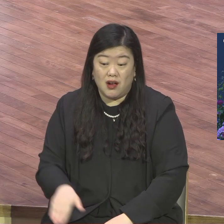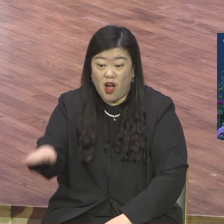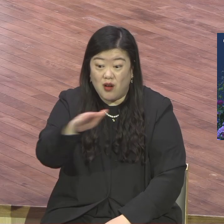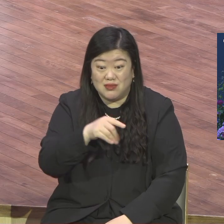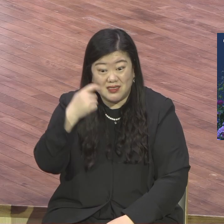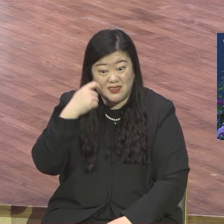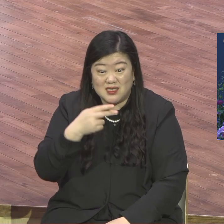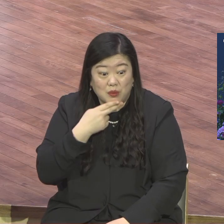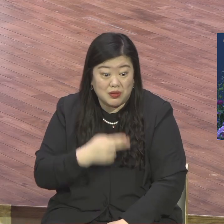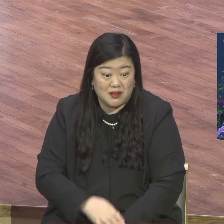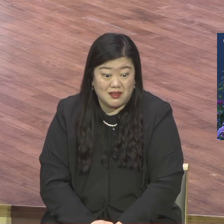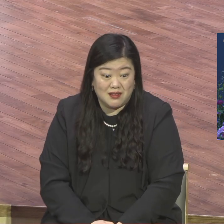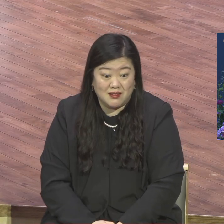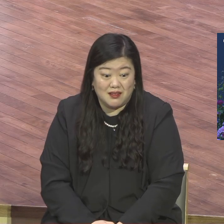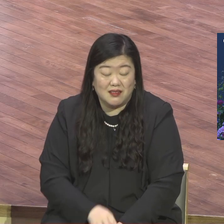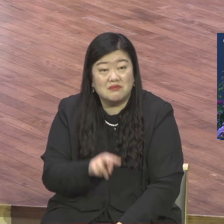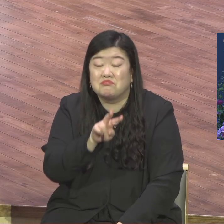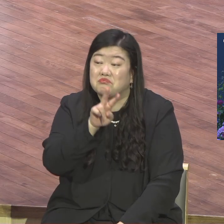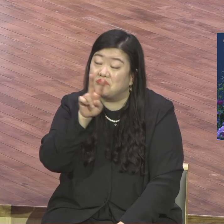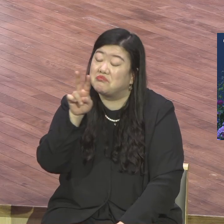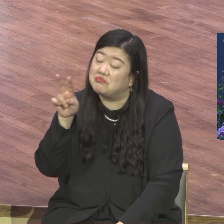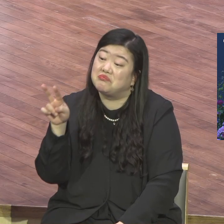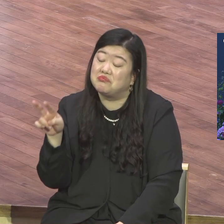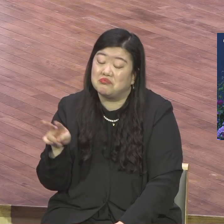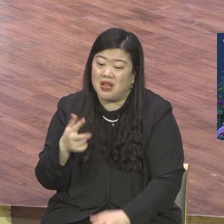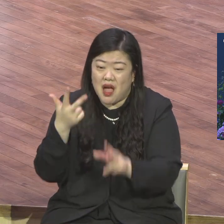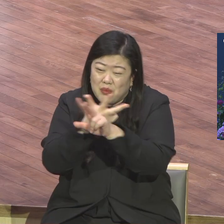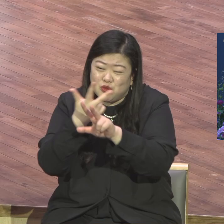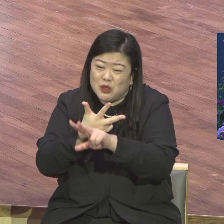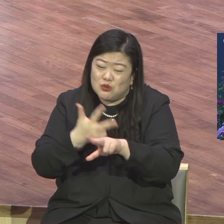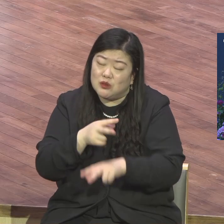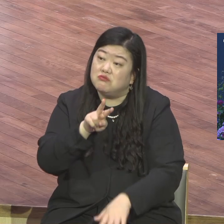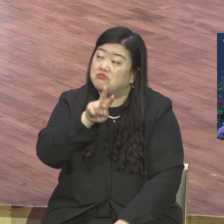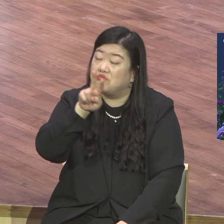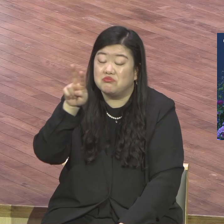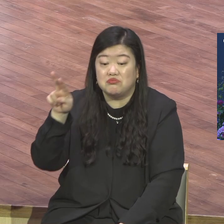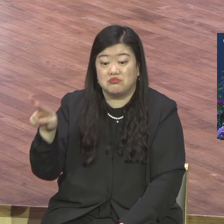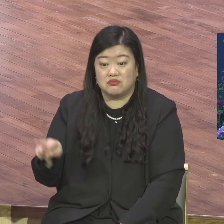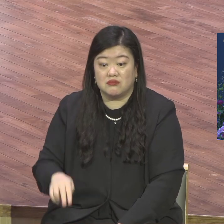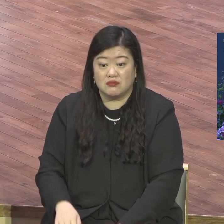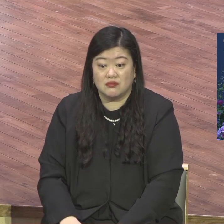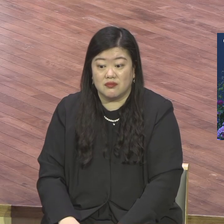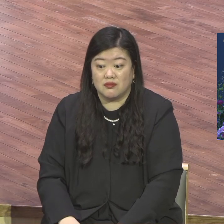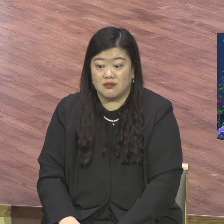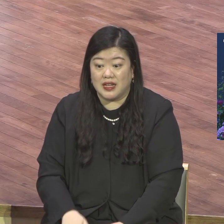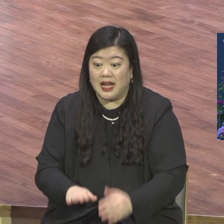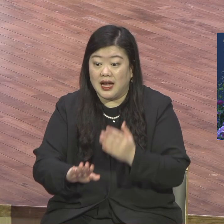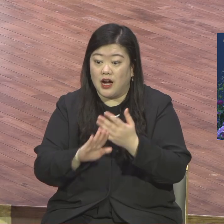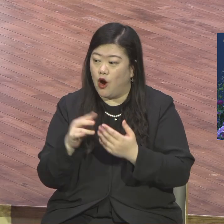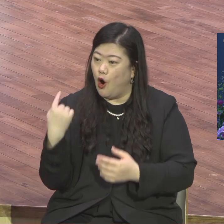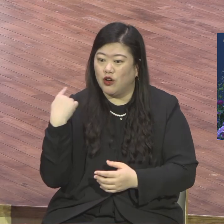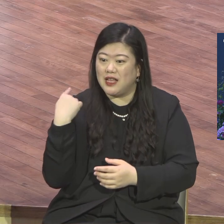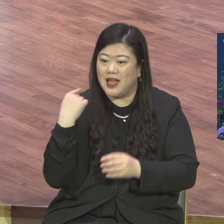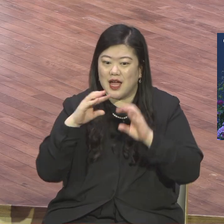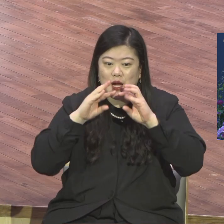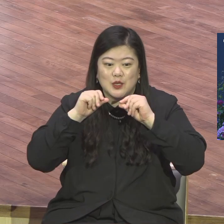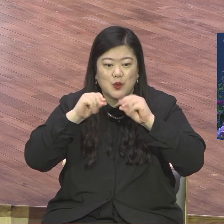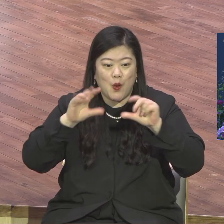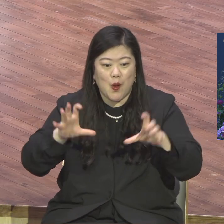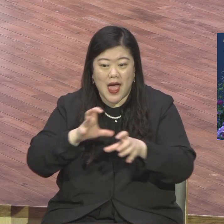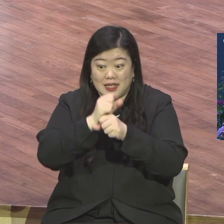아름다워요. 목사님 교회 찾아오고 싶어요. 다른 교회인데 우리 교회 핵심 오랜만에 했거든요 어제.